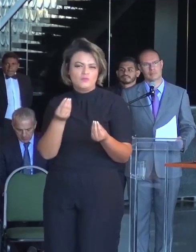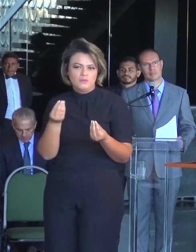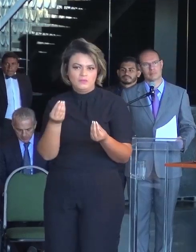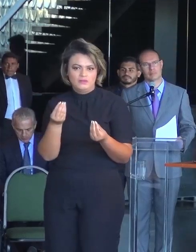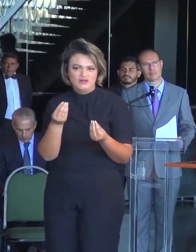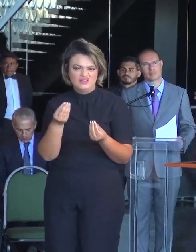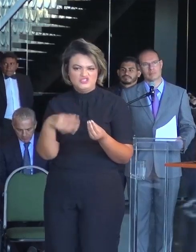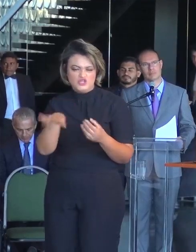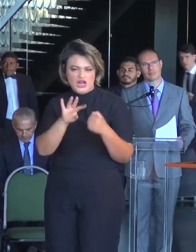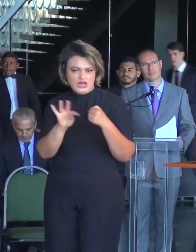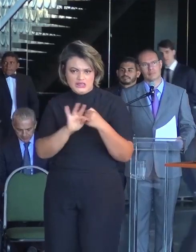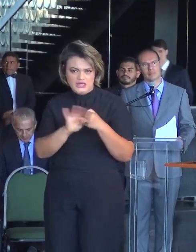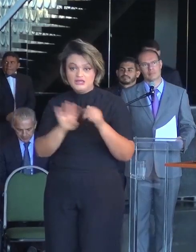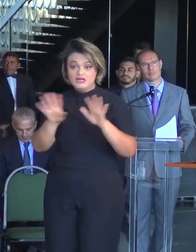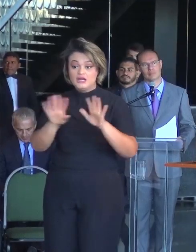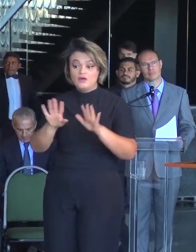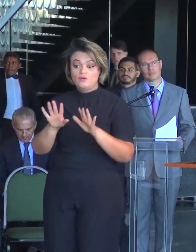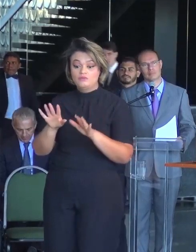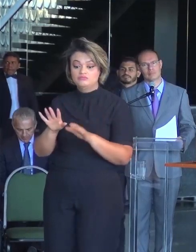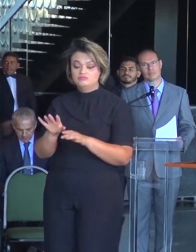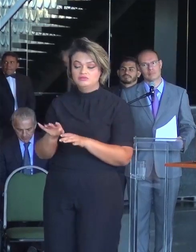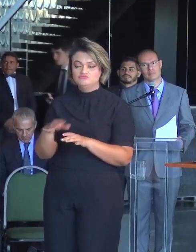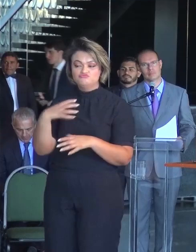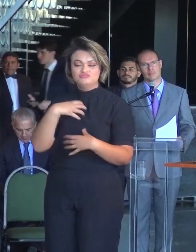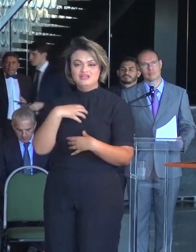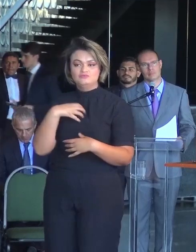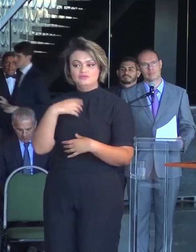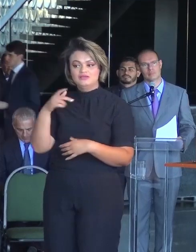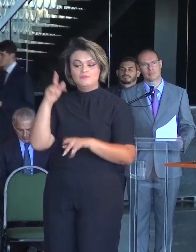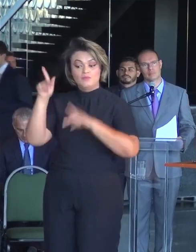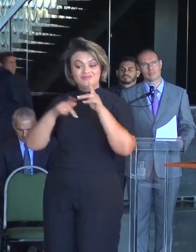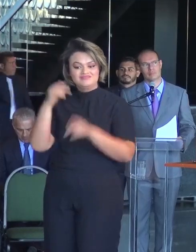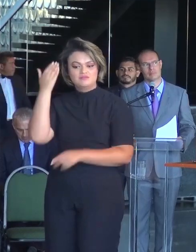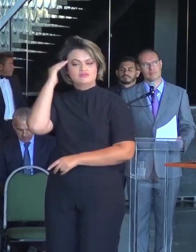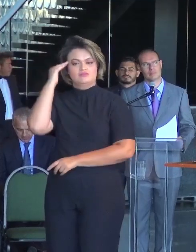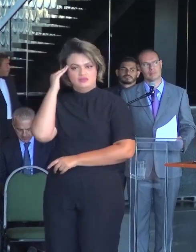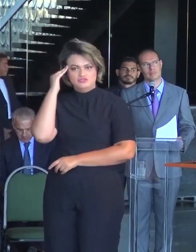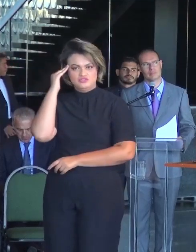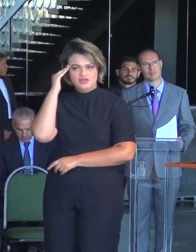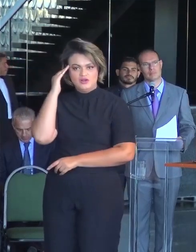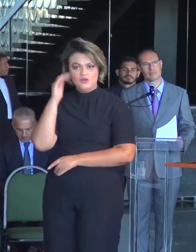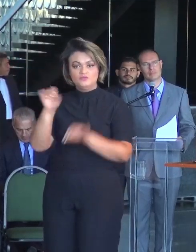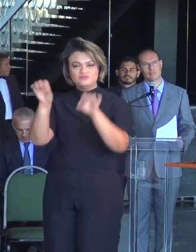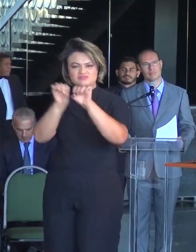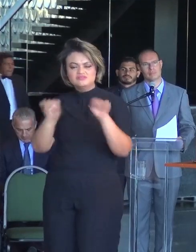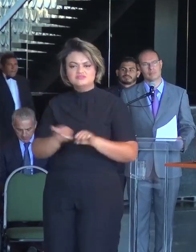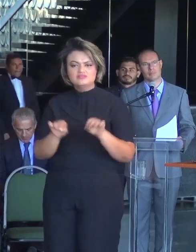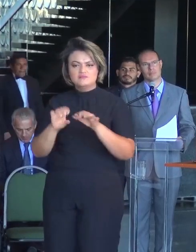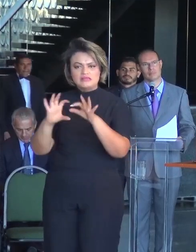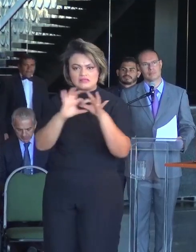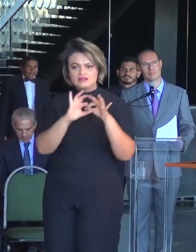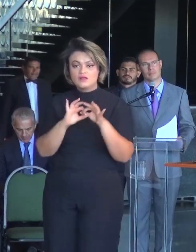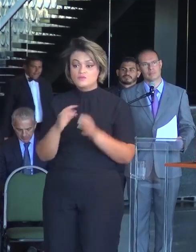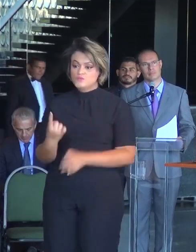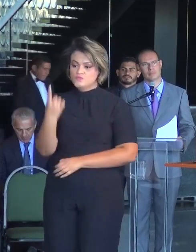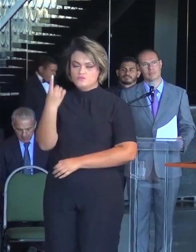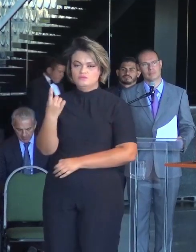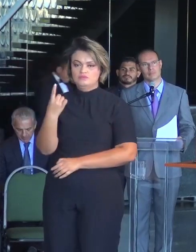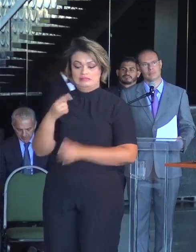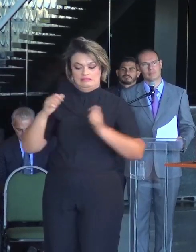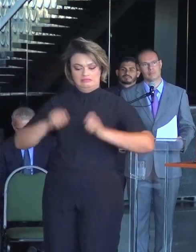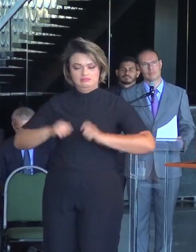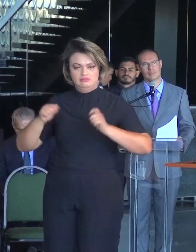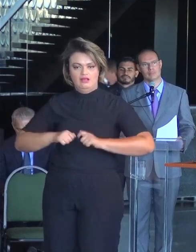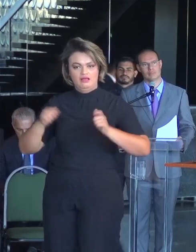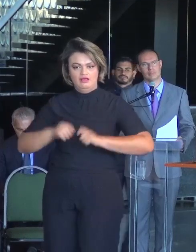mas popularmente compreendido, um sistema integrado, uno, vivo,